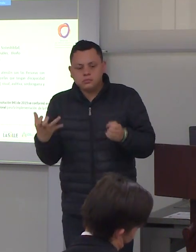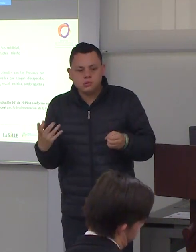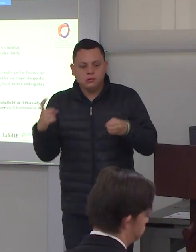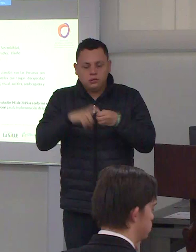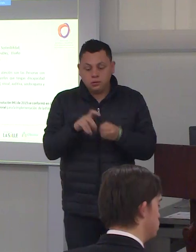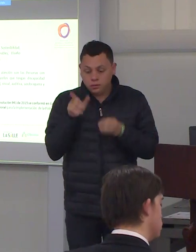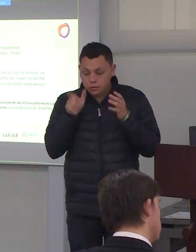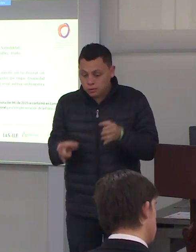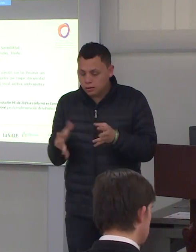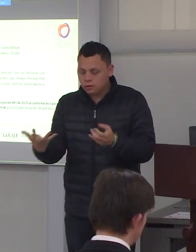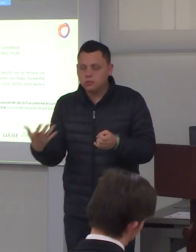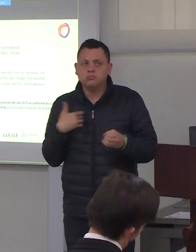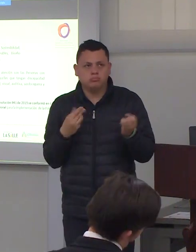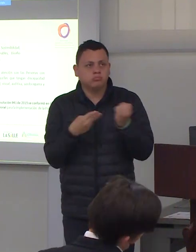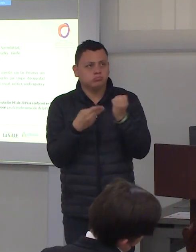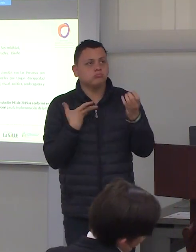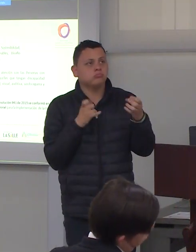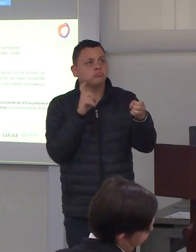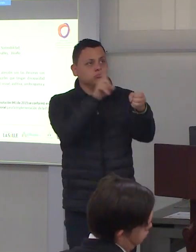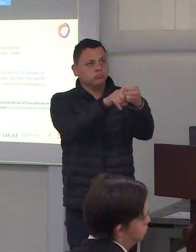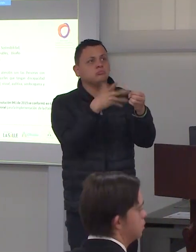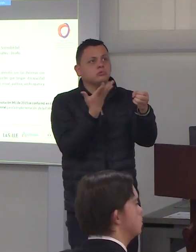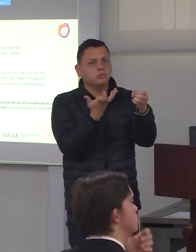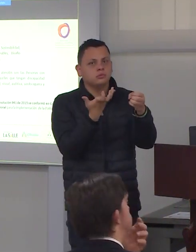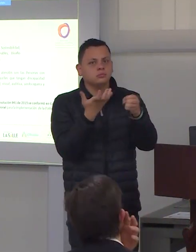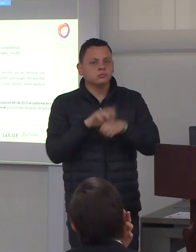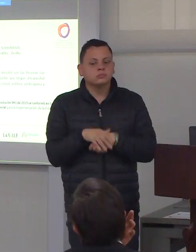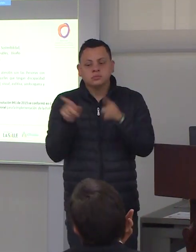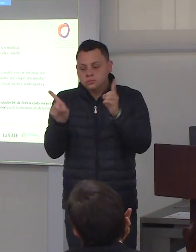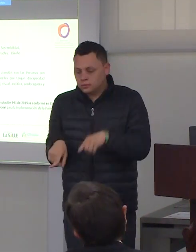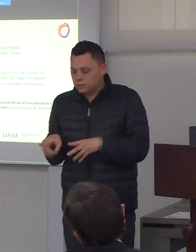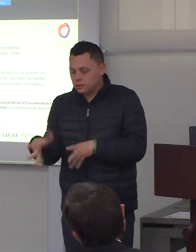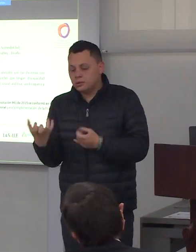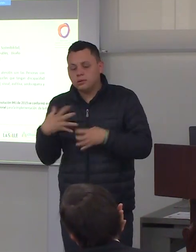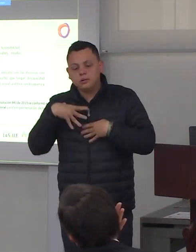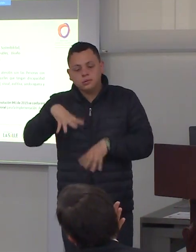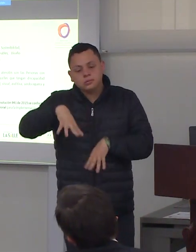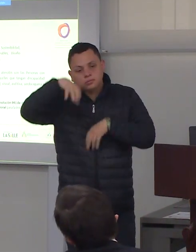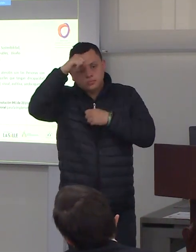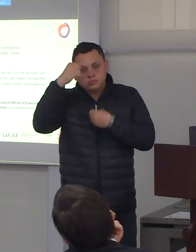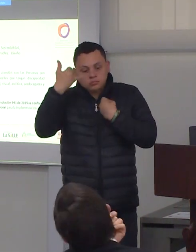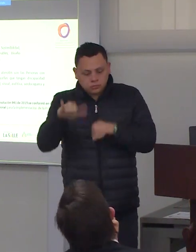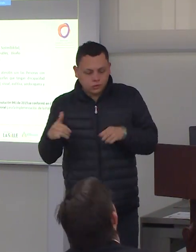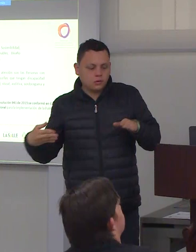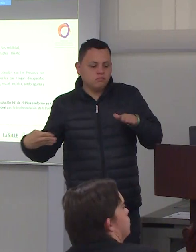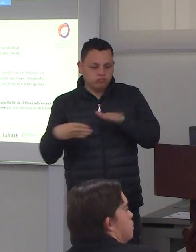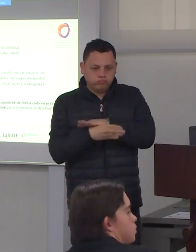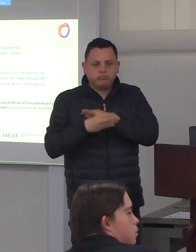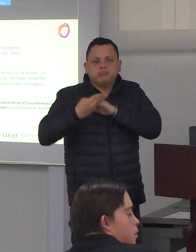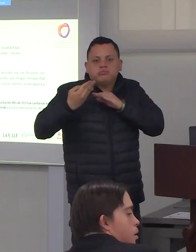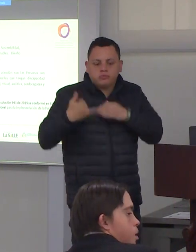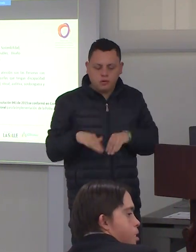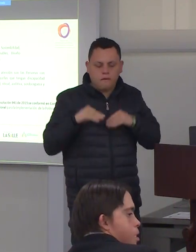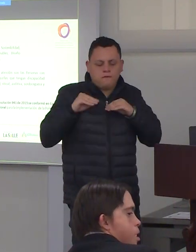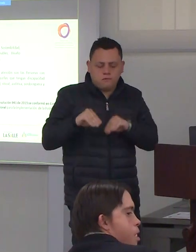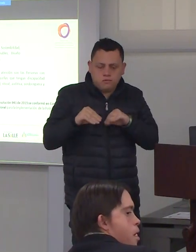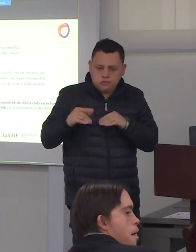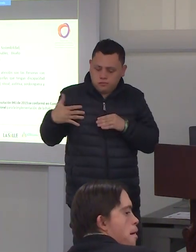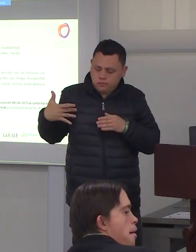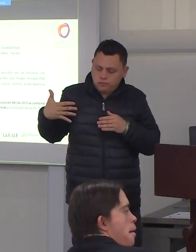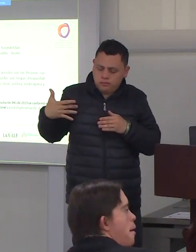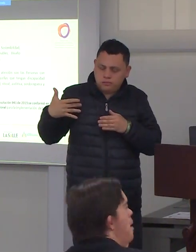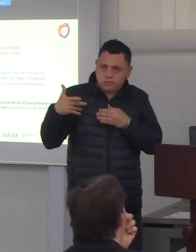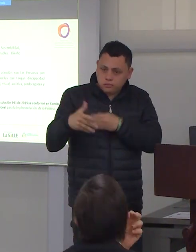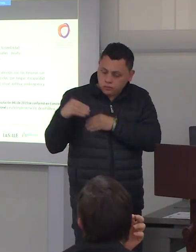quiero presentar a la oferta del SENA, pero también a los aprendices, aquellos que ya ingresan a la formación y que durante el